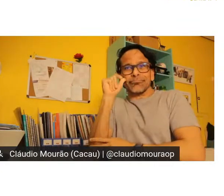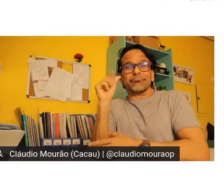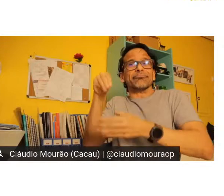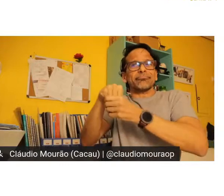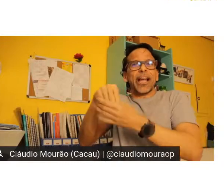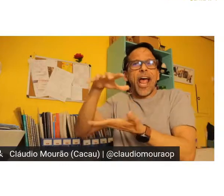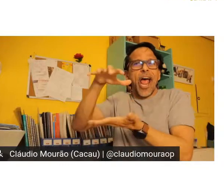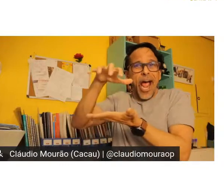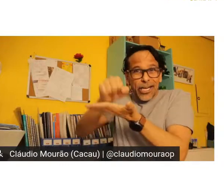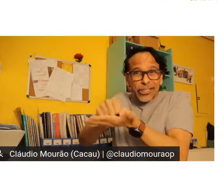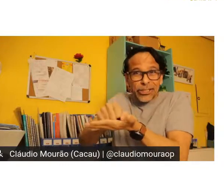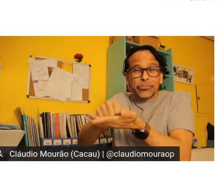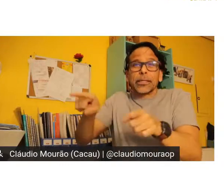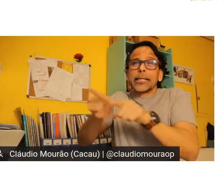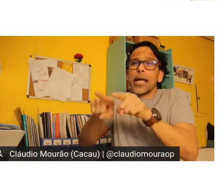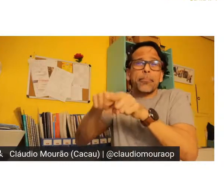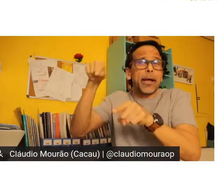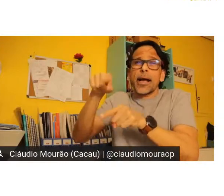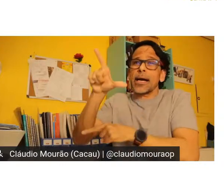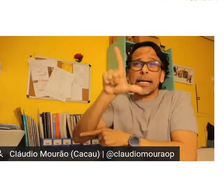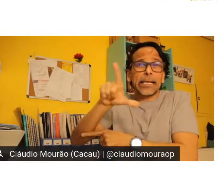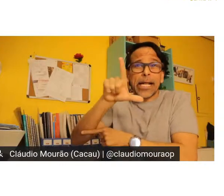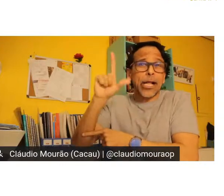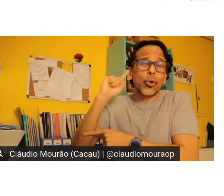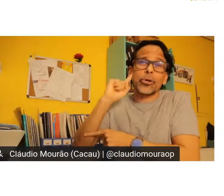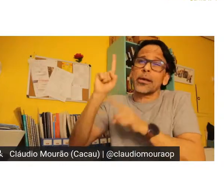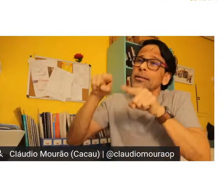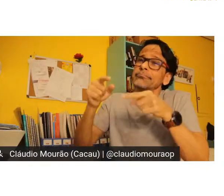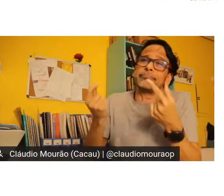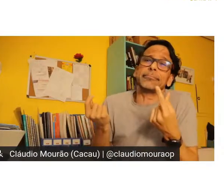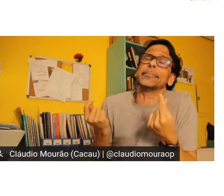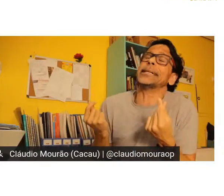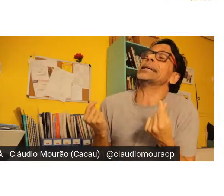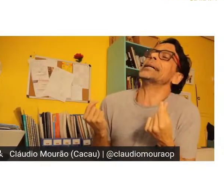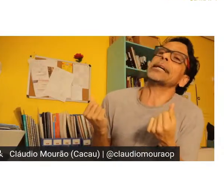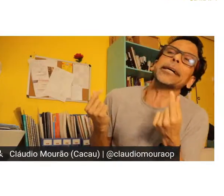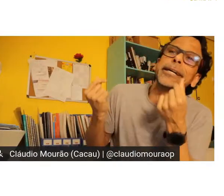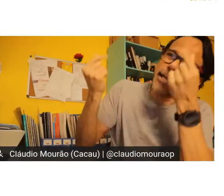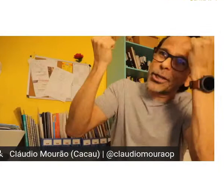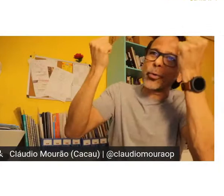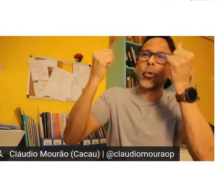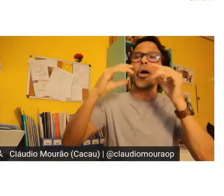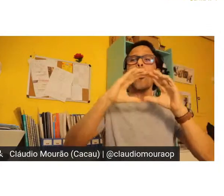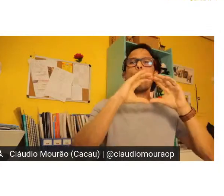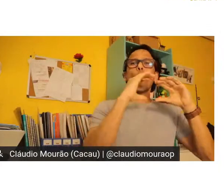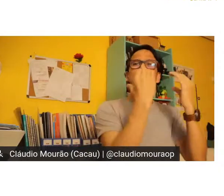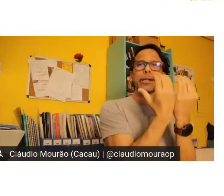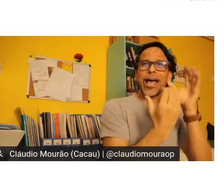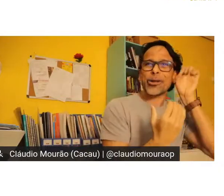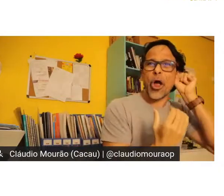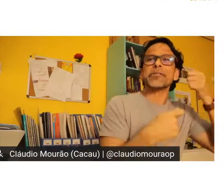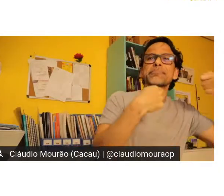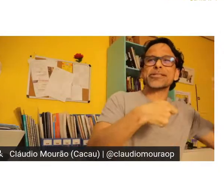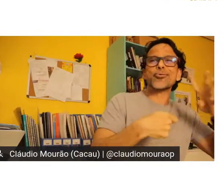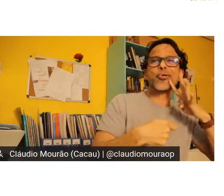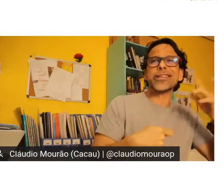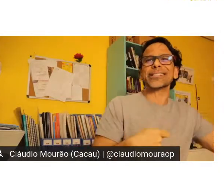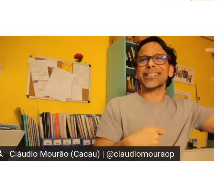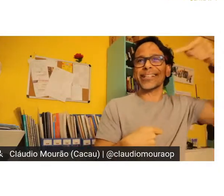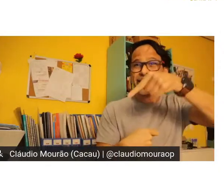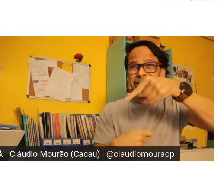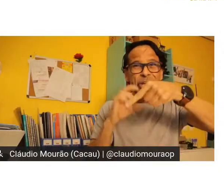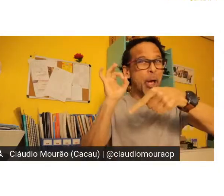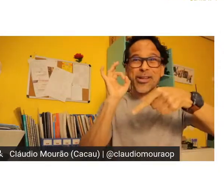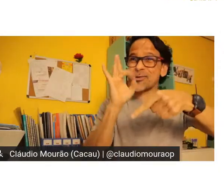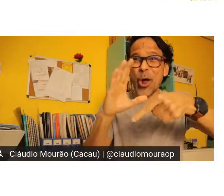disponibilizamos isso no canal no YouTube o canal solicitar finalizar que contribui um monte de maneira muito bonita